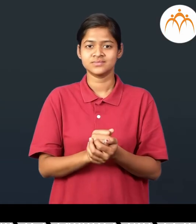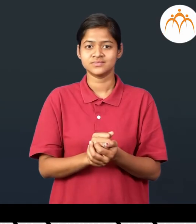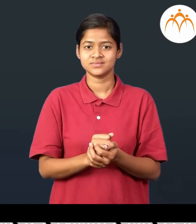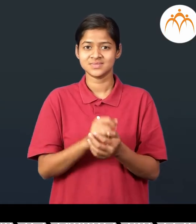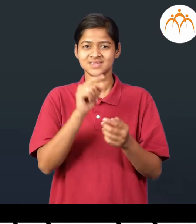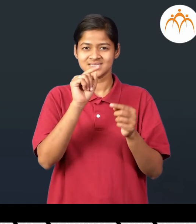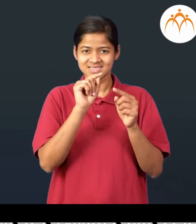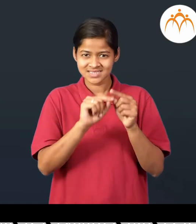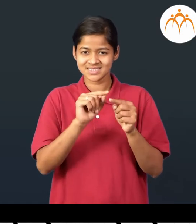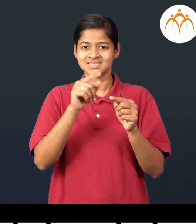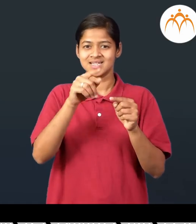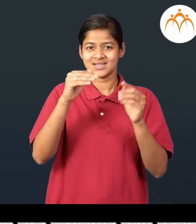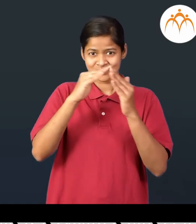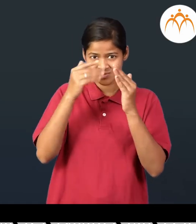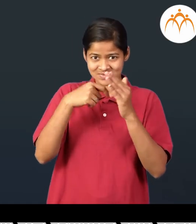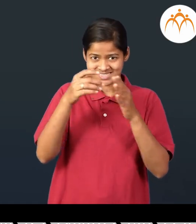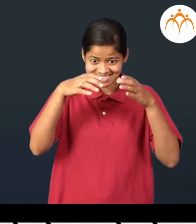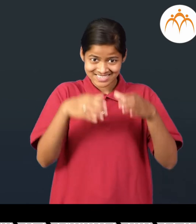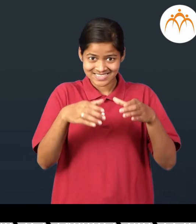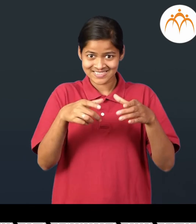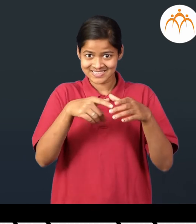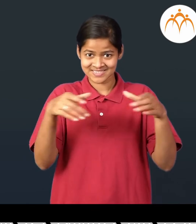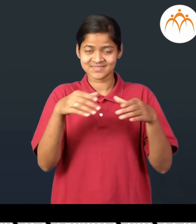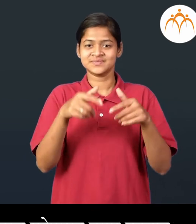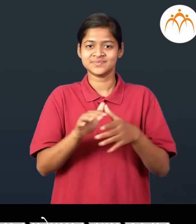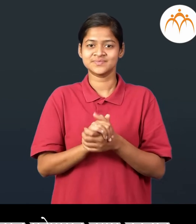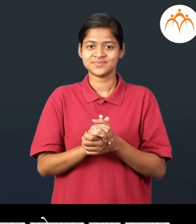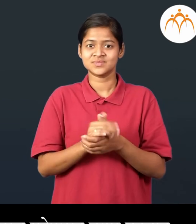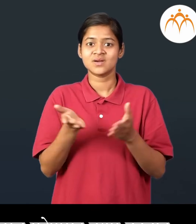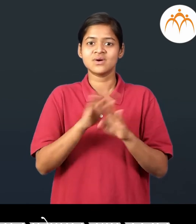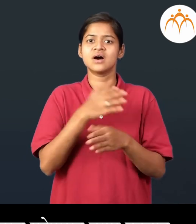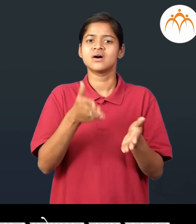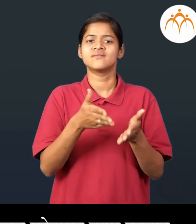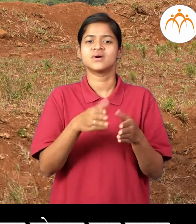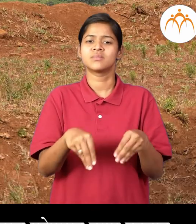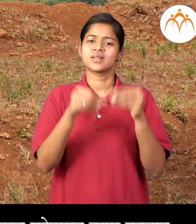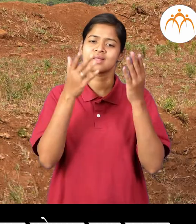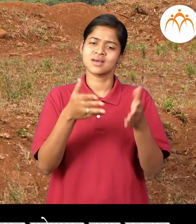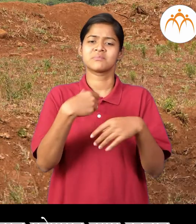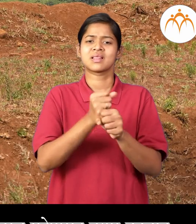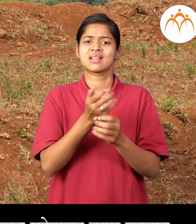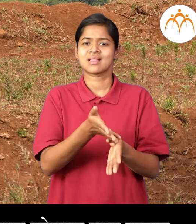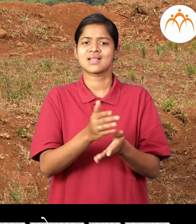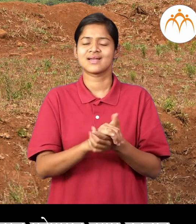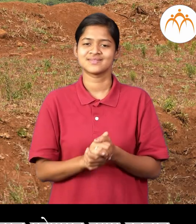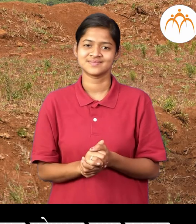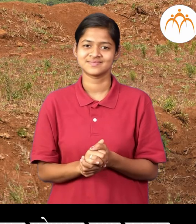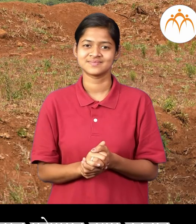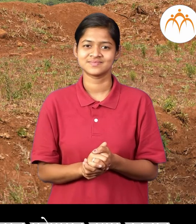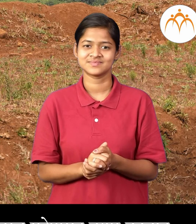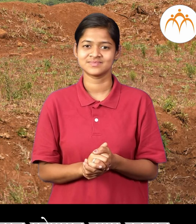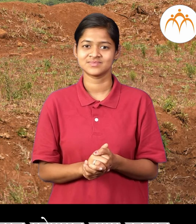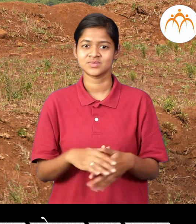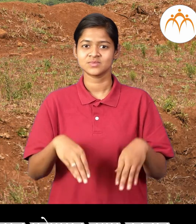दिवे, मूर्ती, विटा, यह वस्तु कशा पासुन तयार करता, तुम्हाला ठाव कहे। यह सगल वस्तु मृदे पासुन तयार